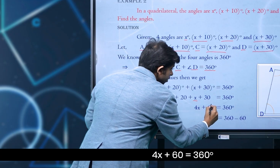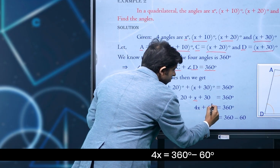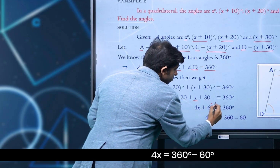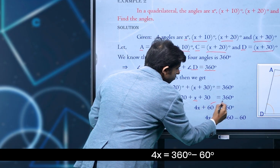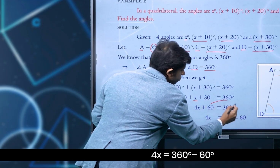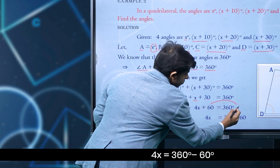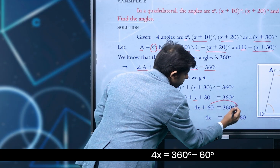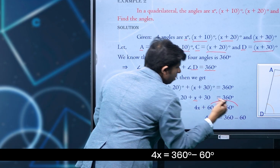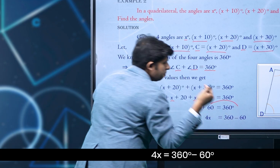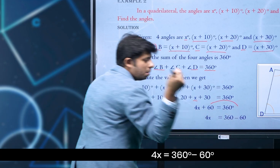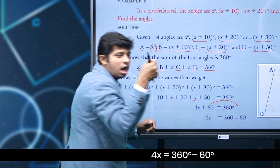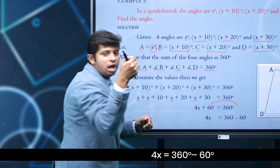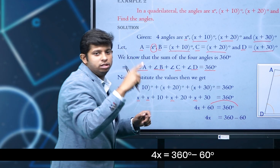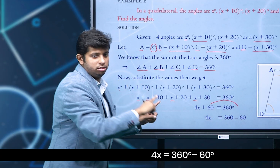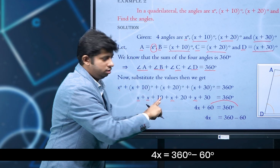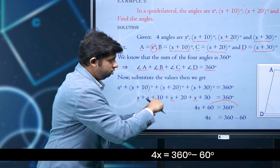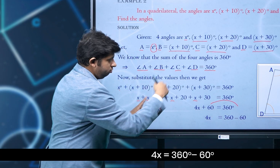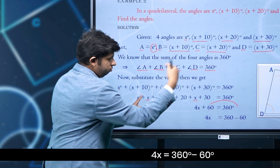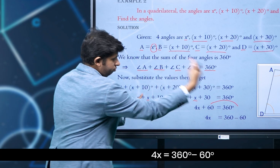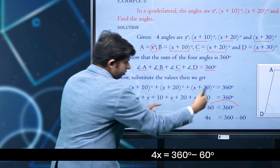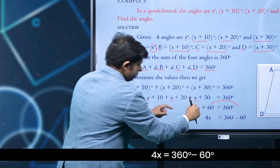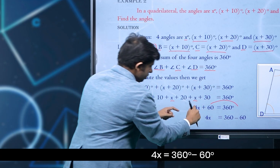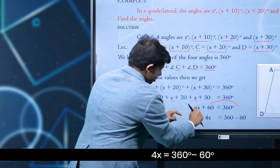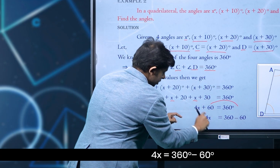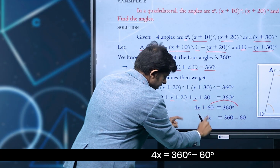4x is equals to 360 minus 60.